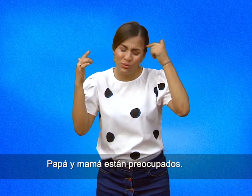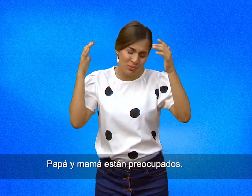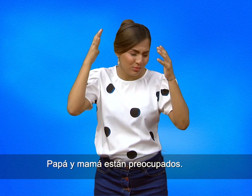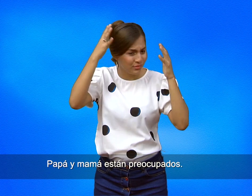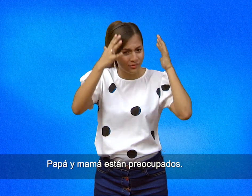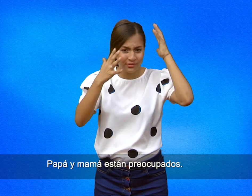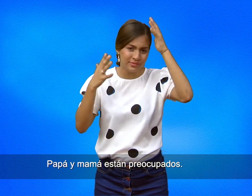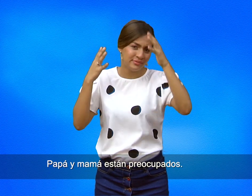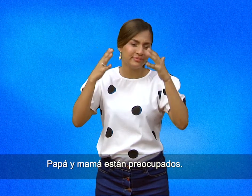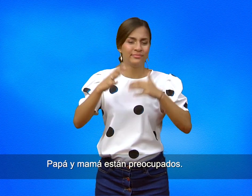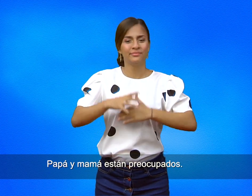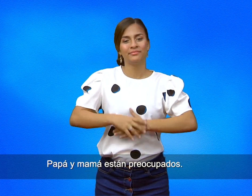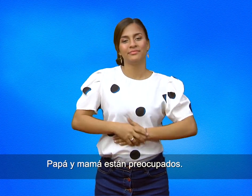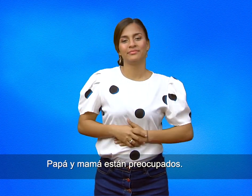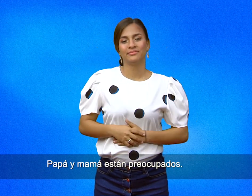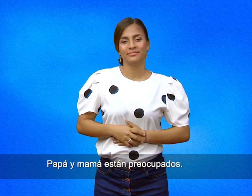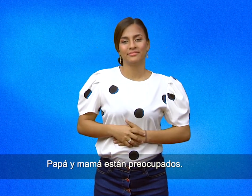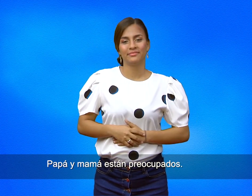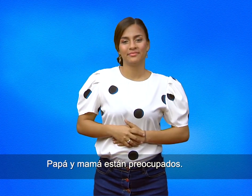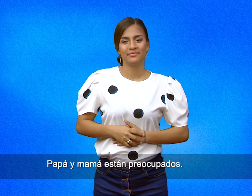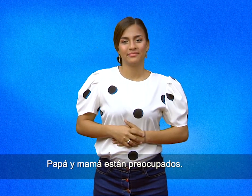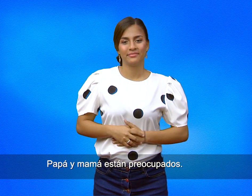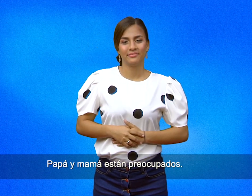están preocupados.